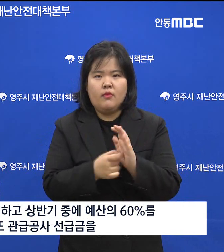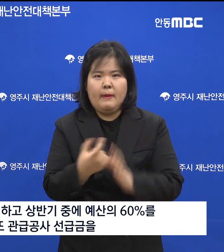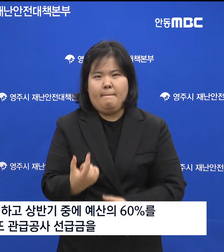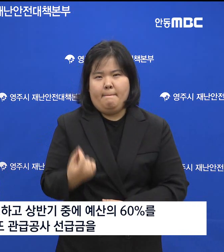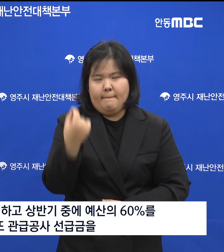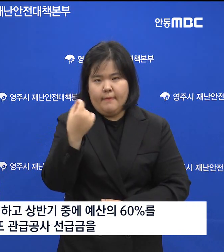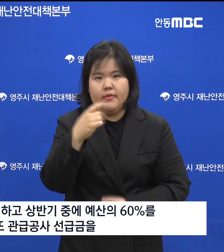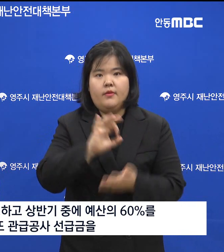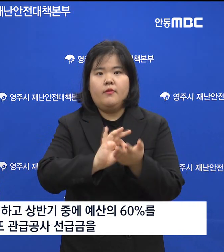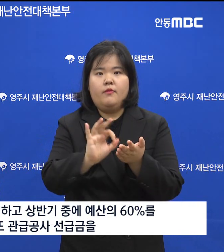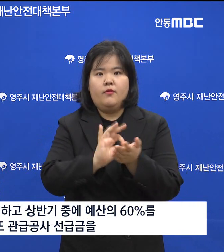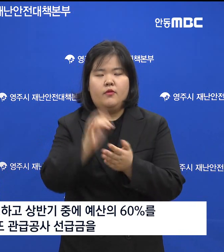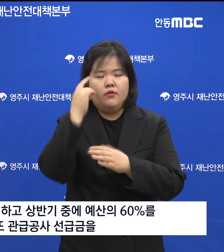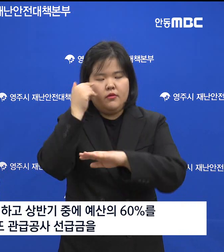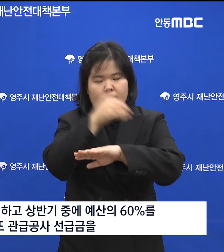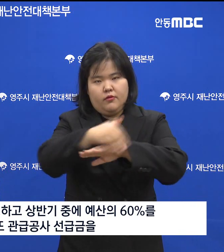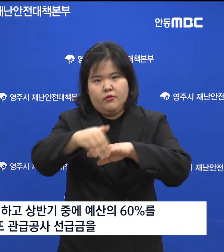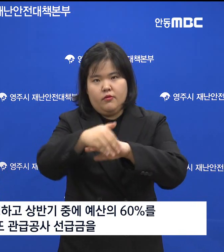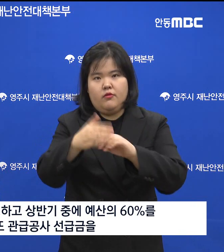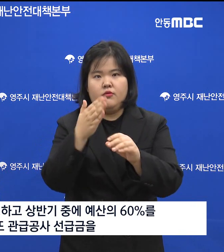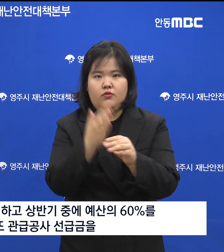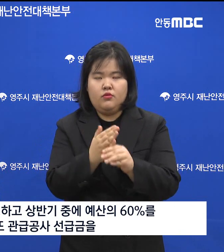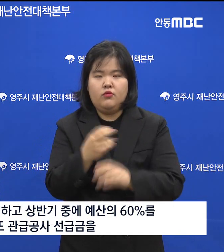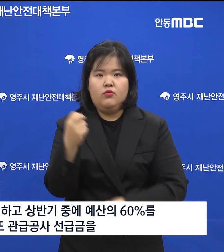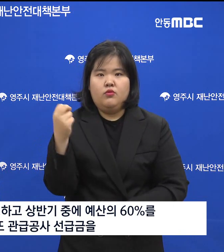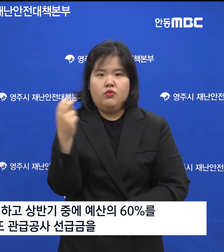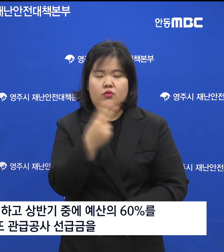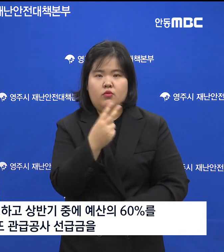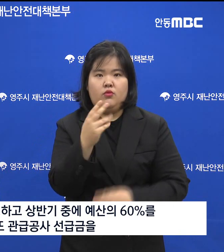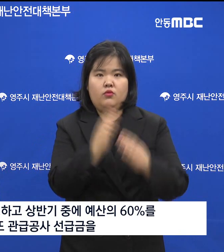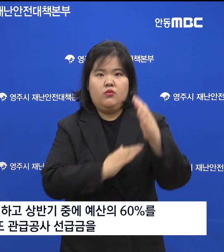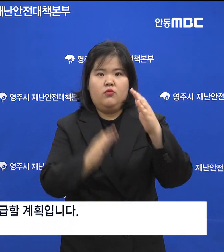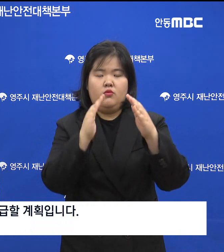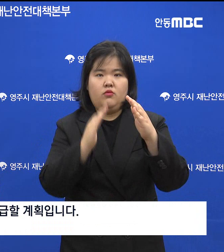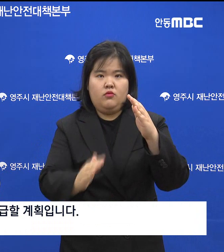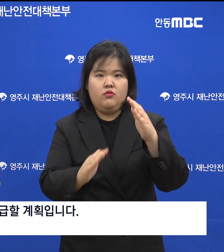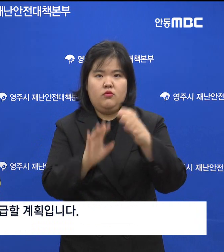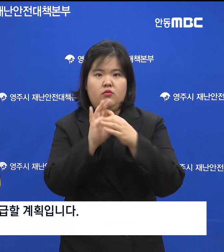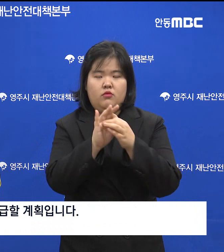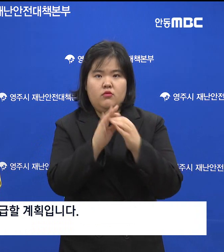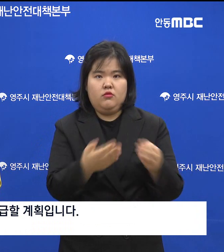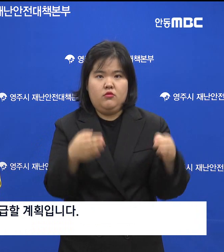실시를 하겠습니다. 또한 관급공사 선급금을